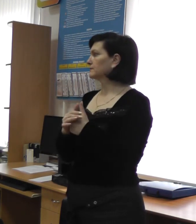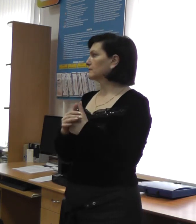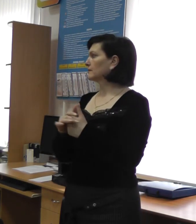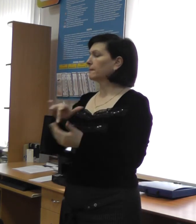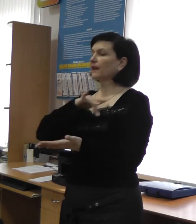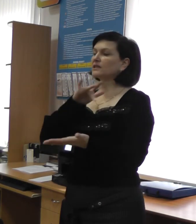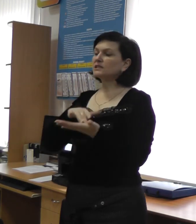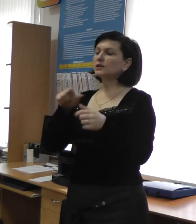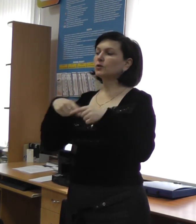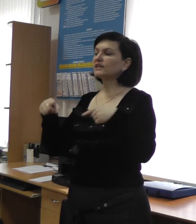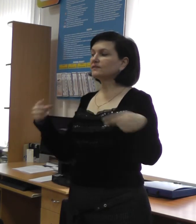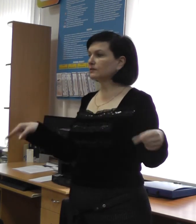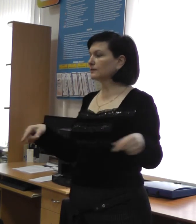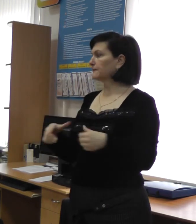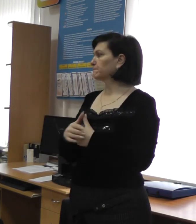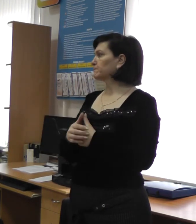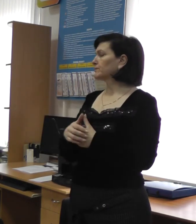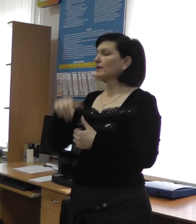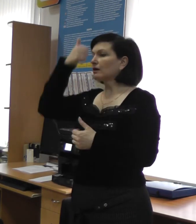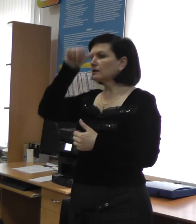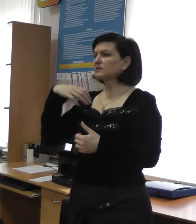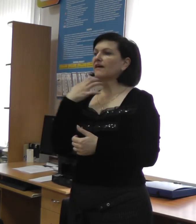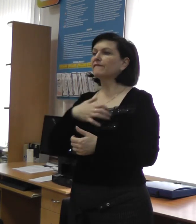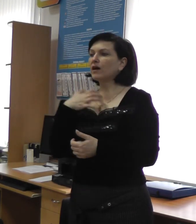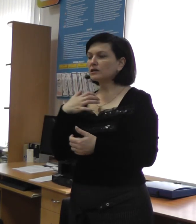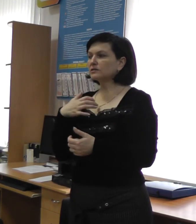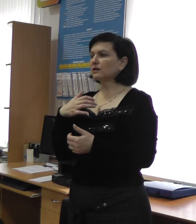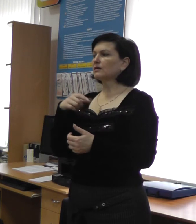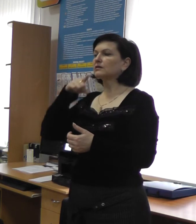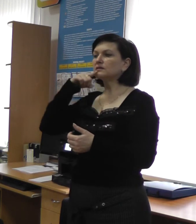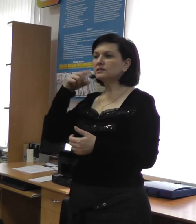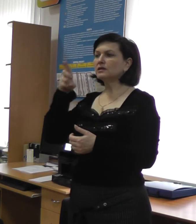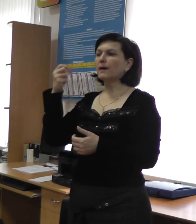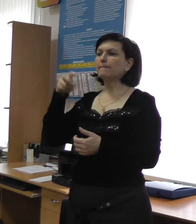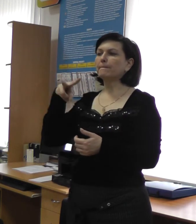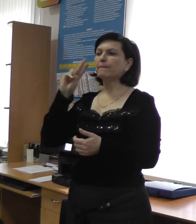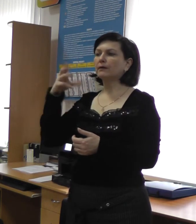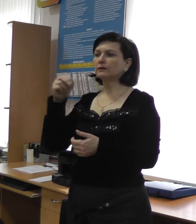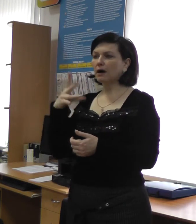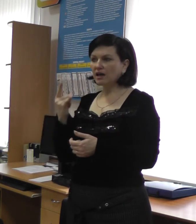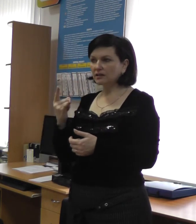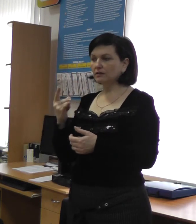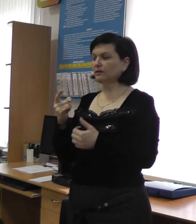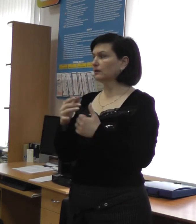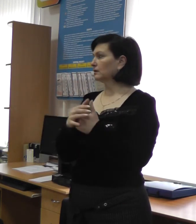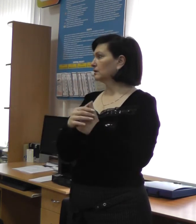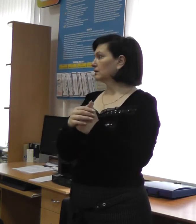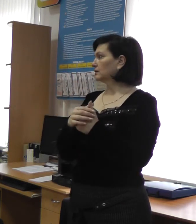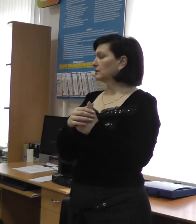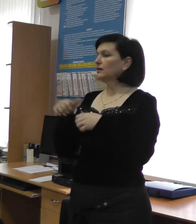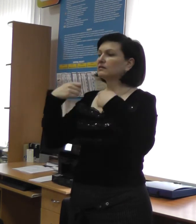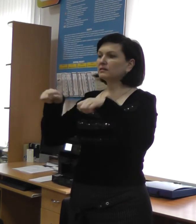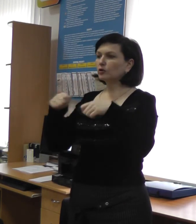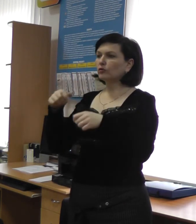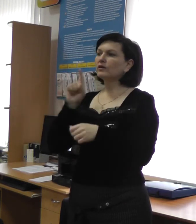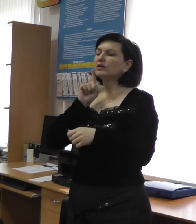целью развития. Греция – важный торговый партнер России на Балканах и в Южной Европе в целом. В настоящее время